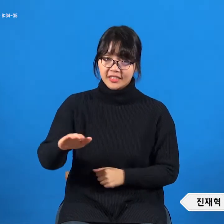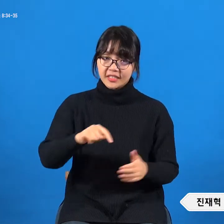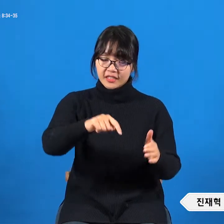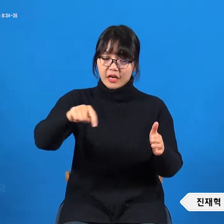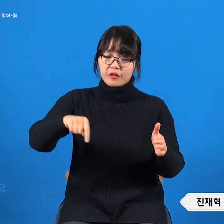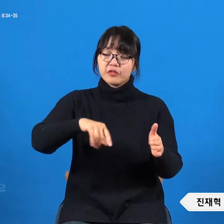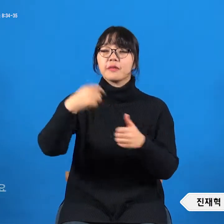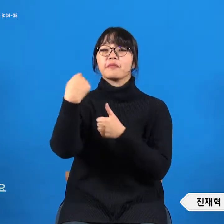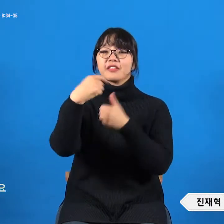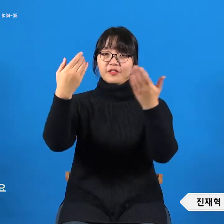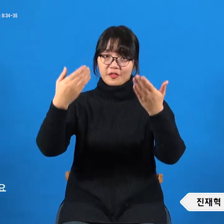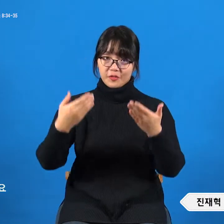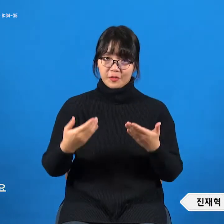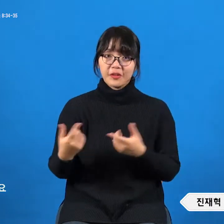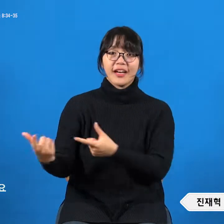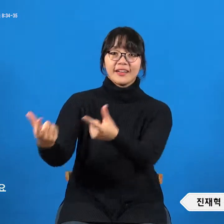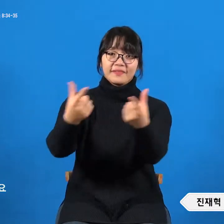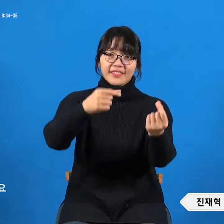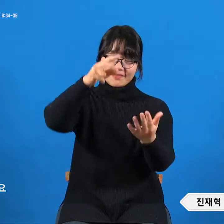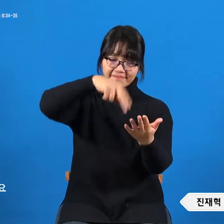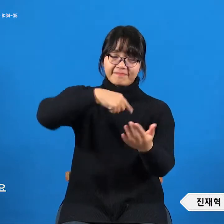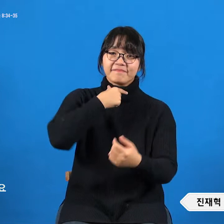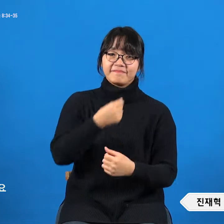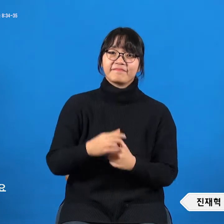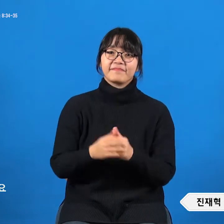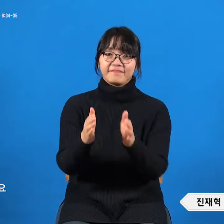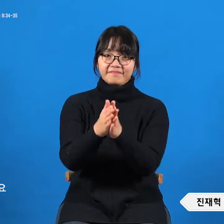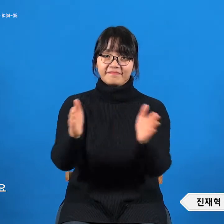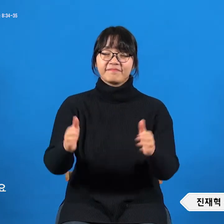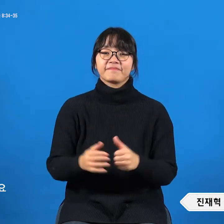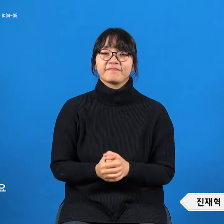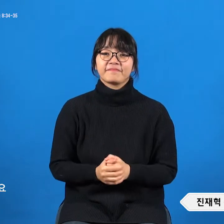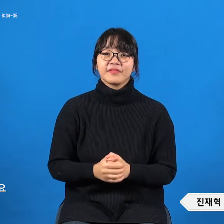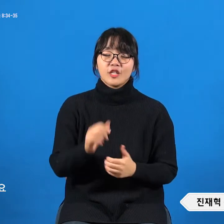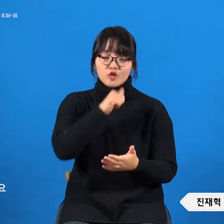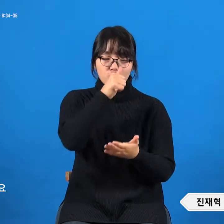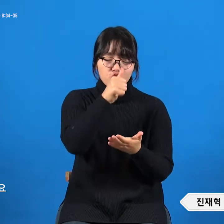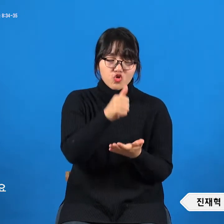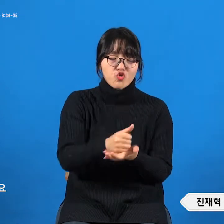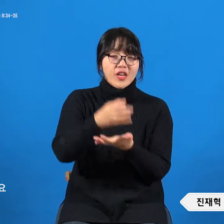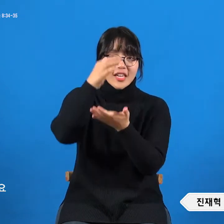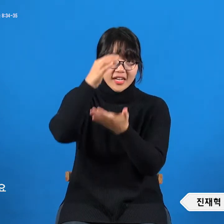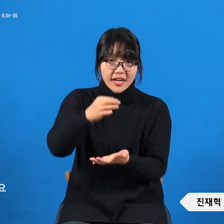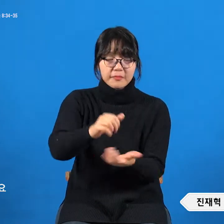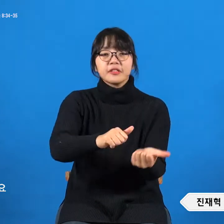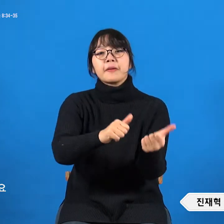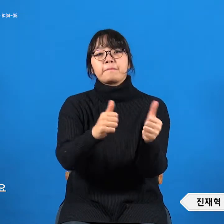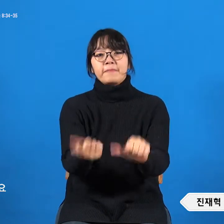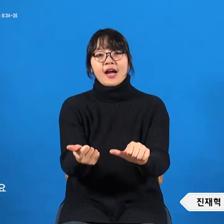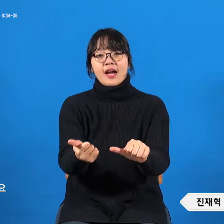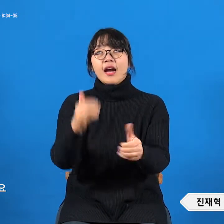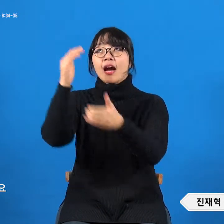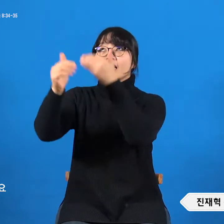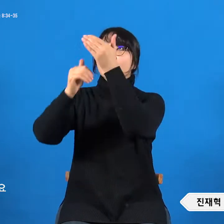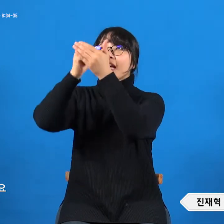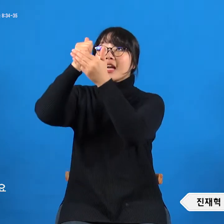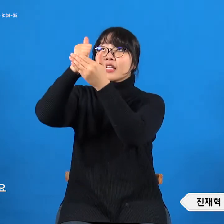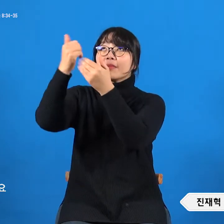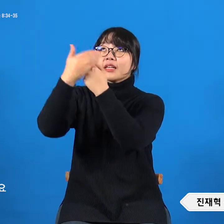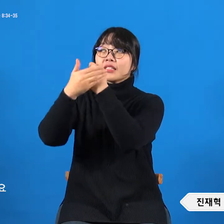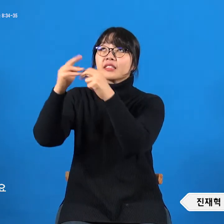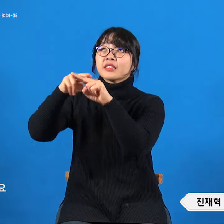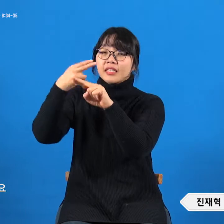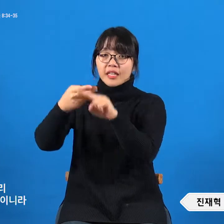이렇게 말씀하십니다. 한번 같이 읽겠습니다. 시작. 죄의 싹은 사망이요 하나님의